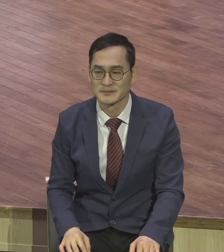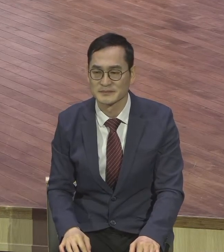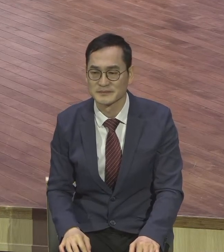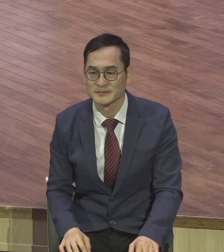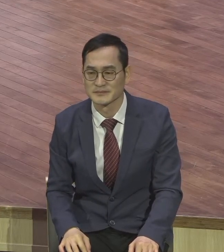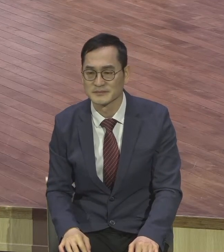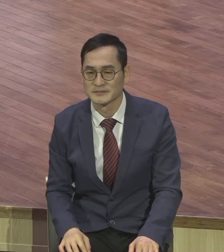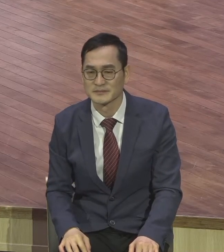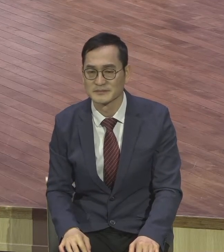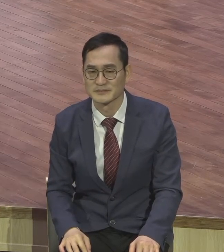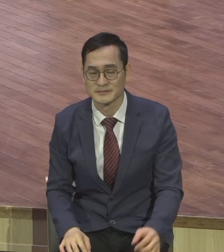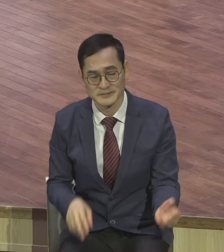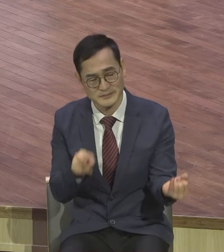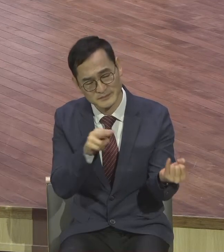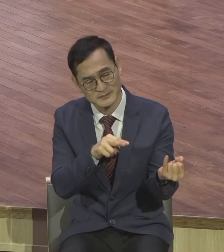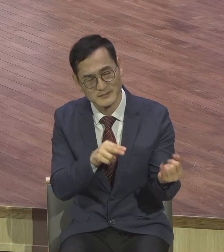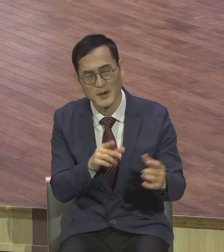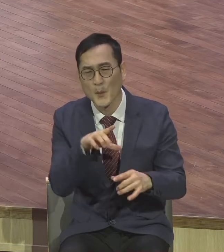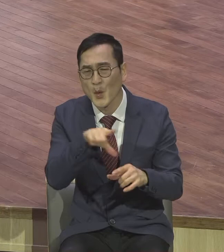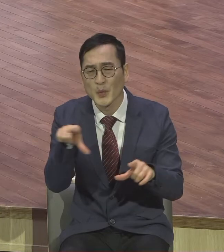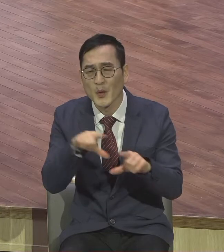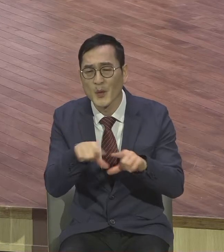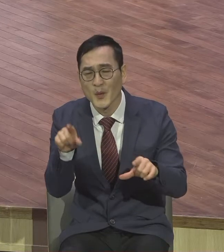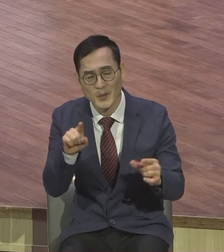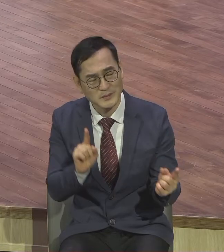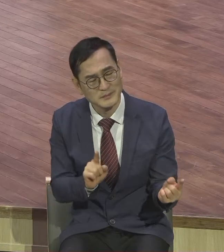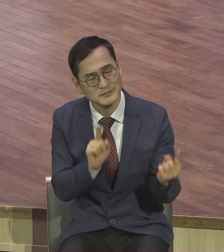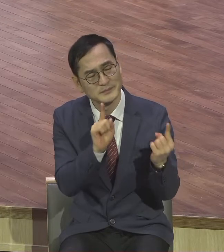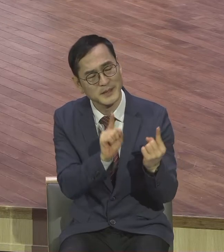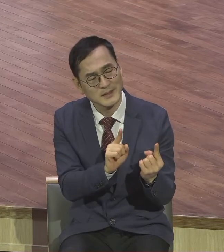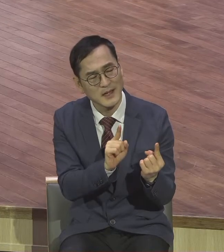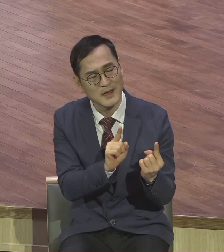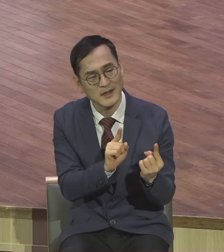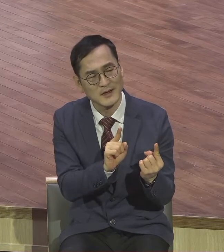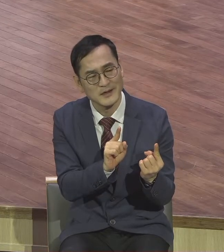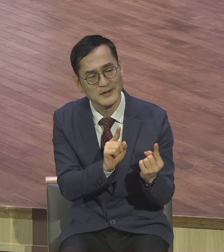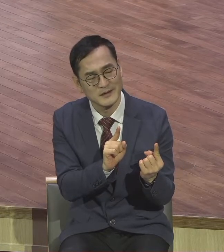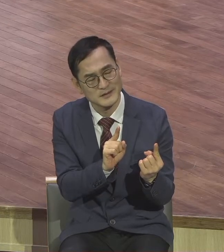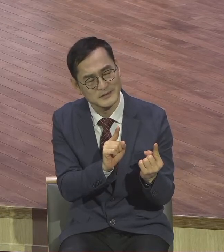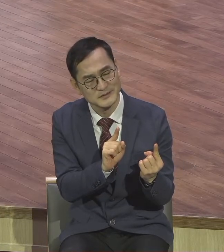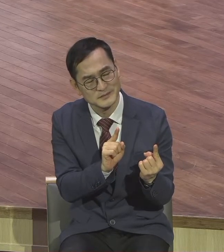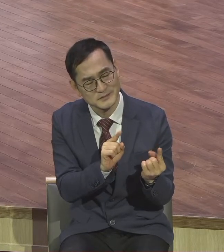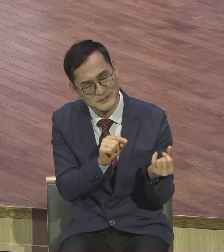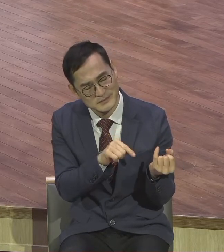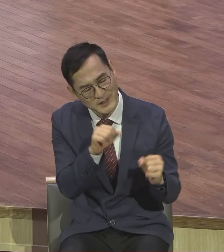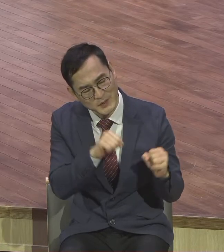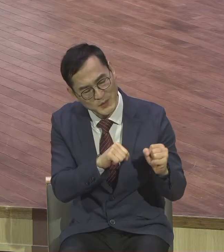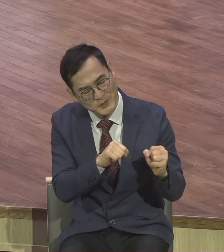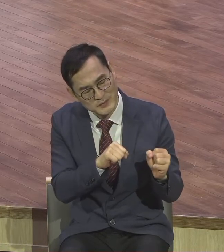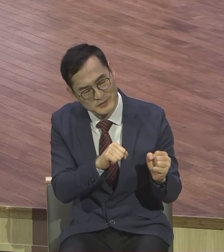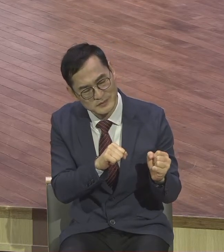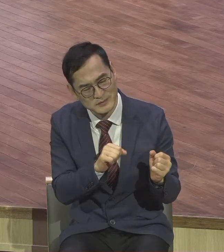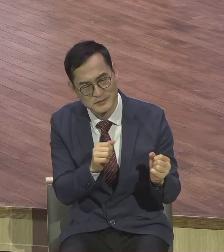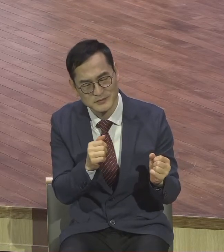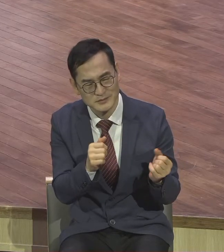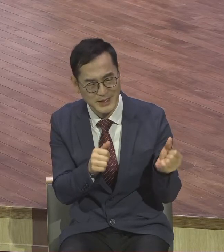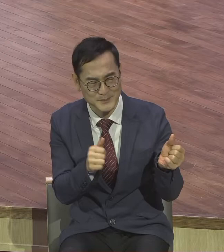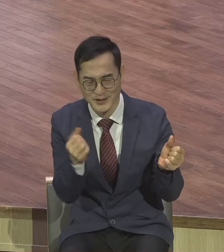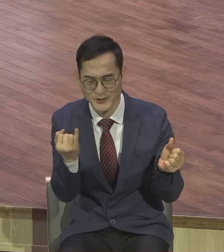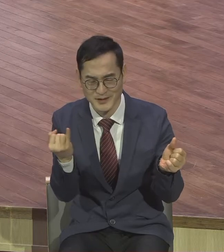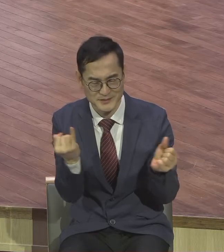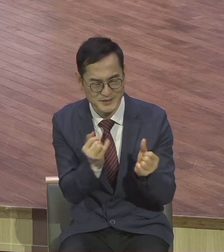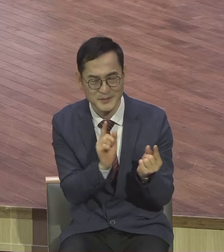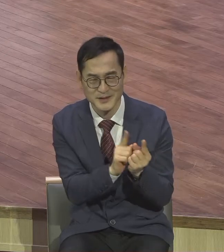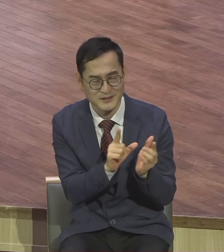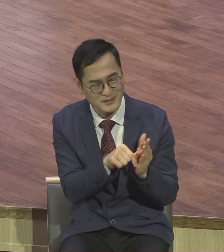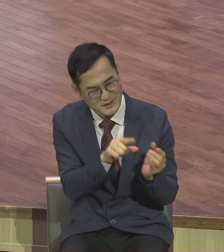의미지요. 그대로 배우니까 오늘은 랩런트 주일인데 예년 같으면